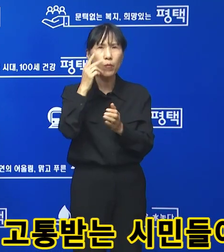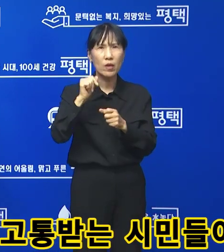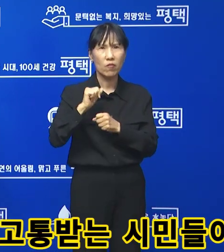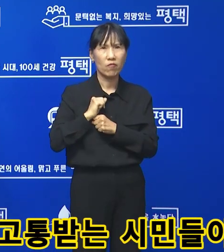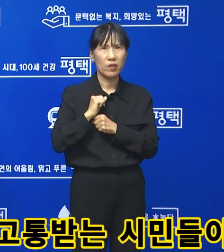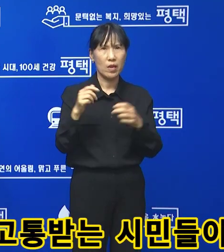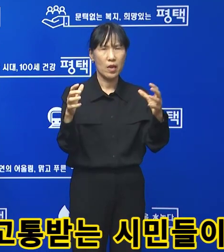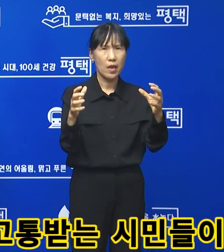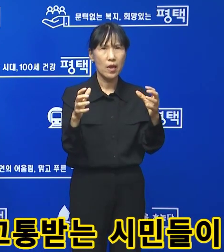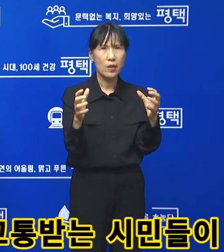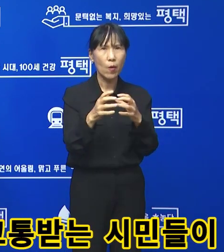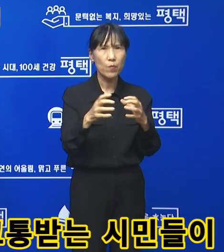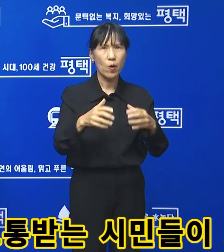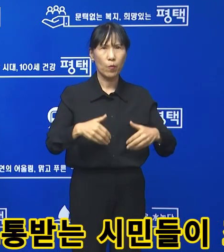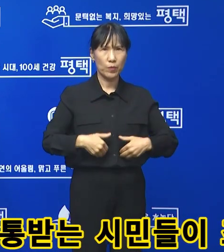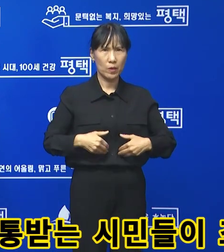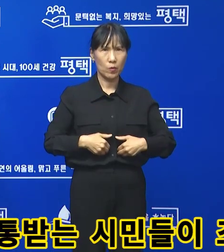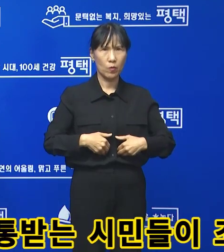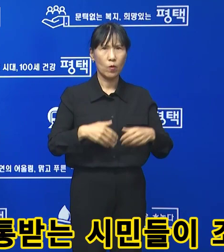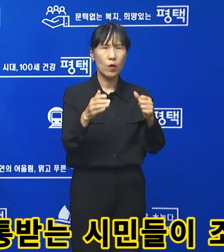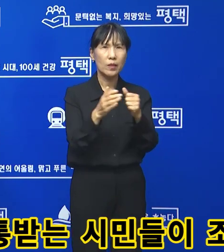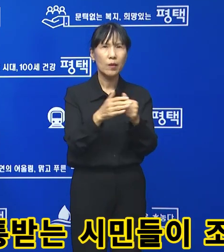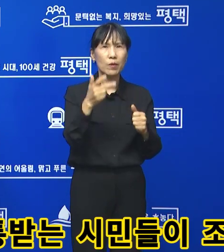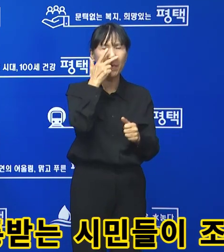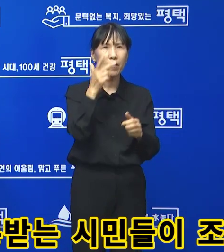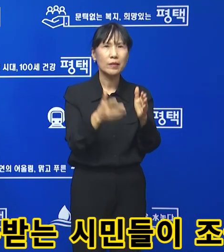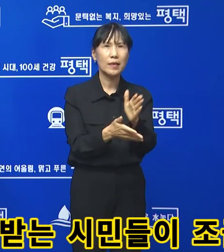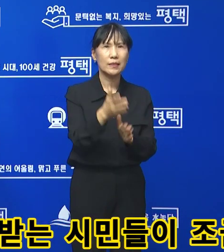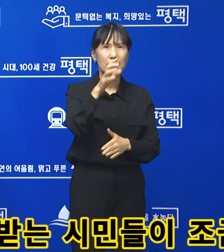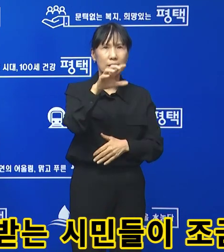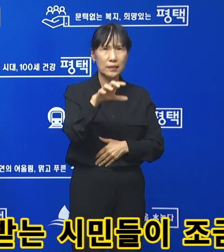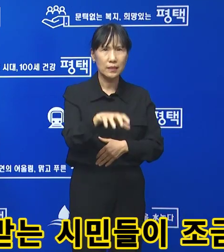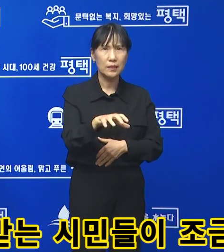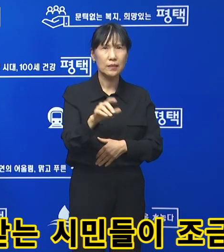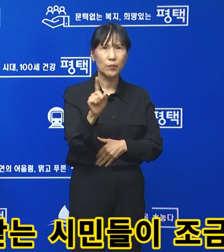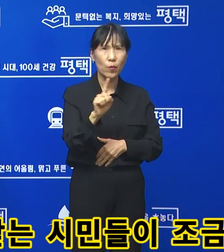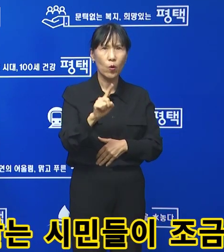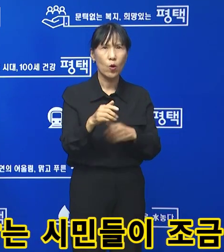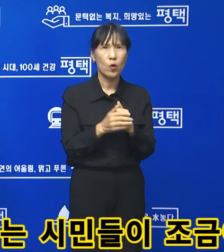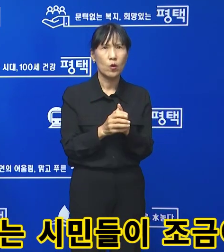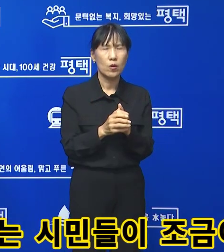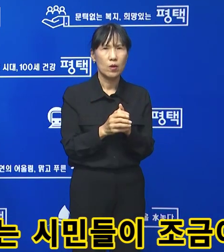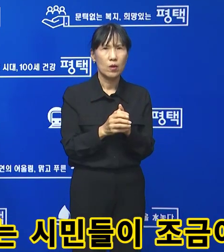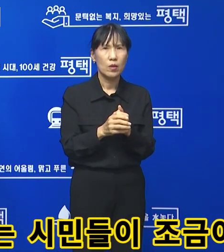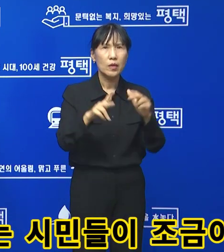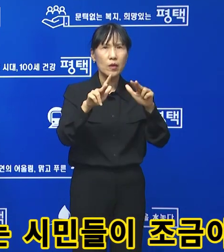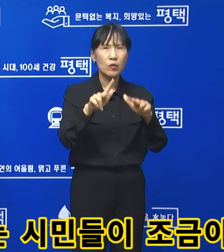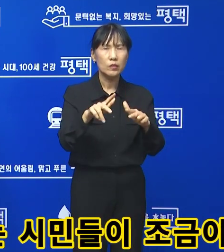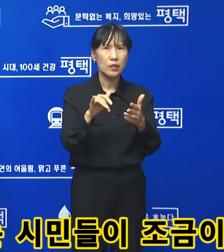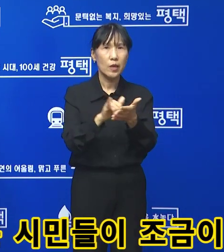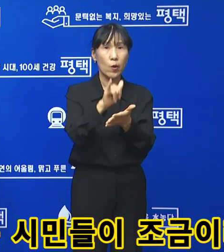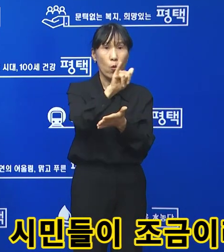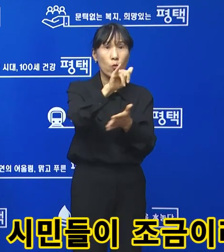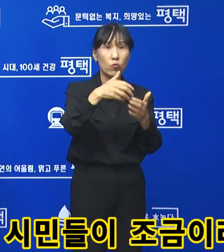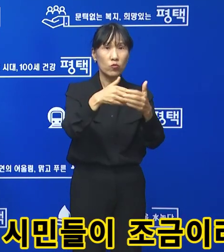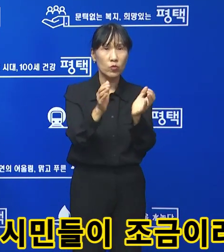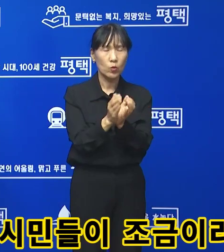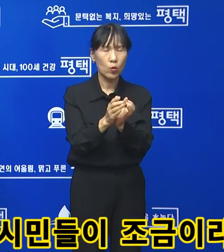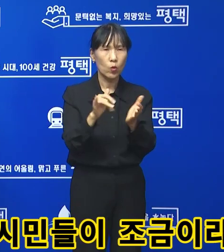상황입니다이 때문에 평택시는 이미 공작사 등 평택 현지 공군은 아니라 공군